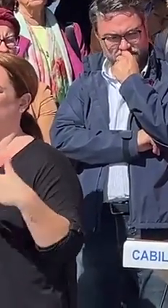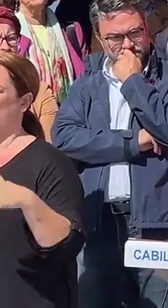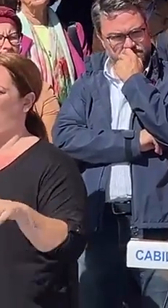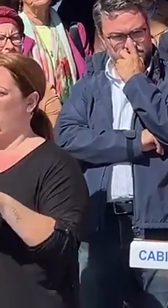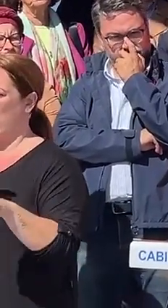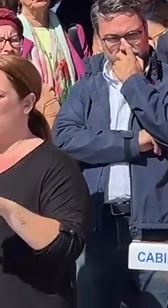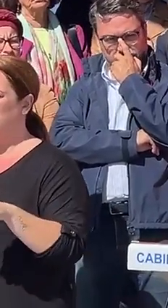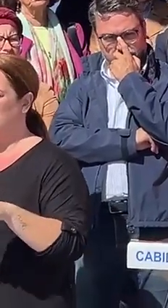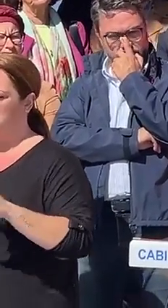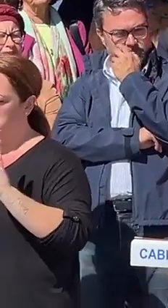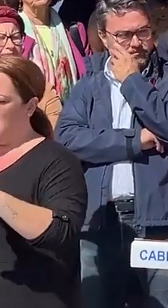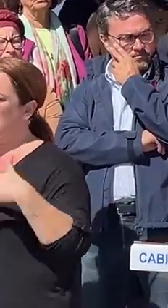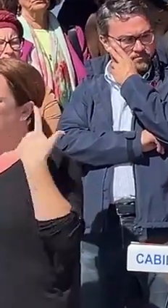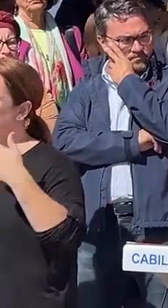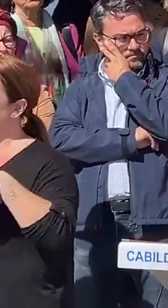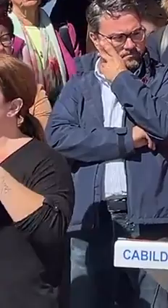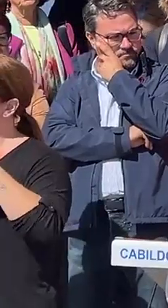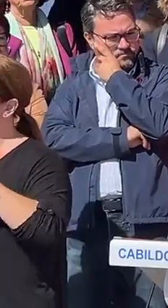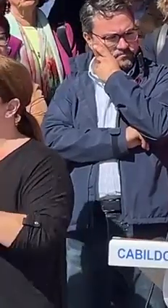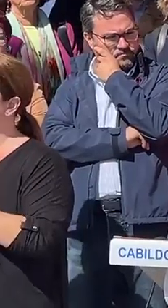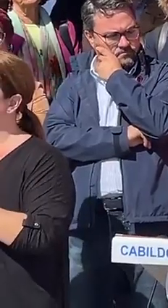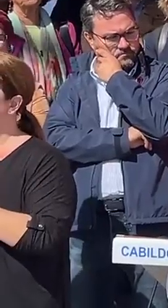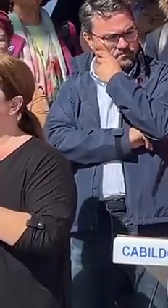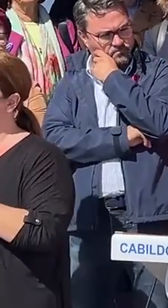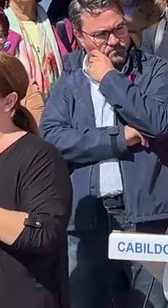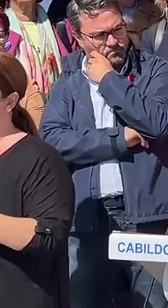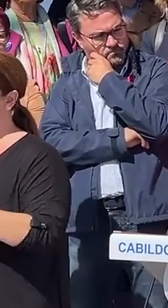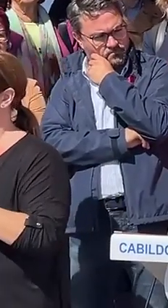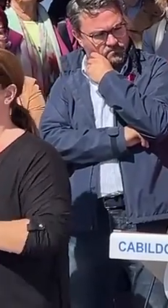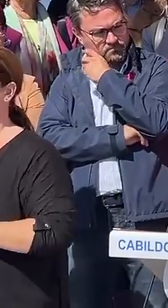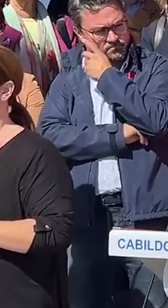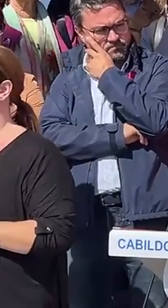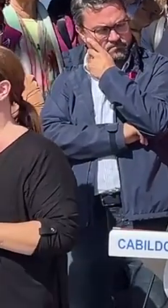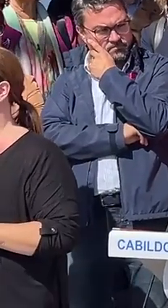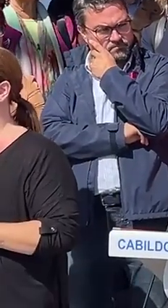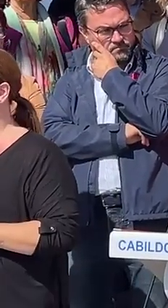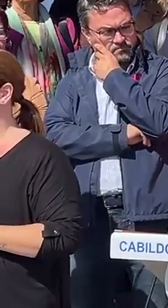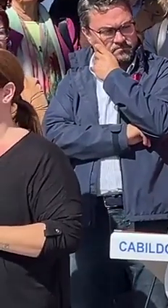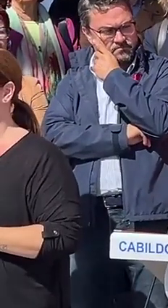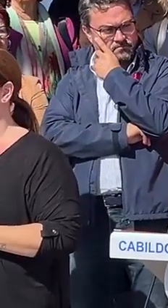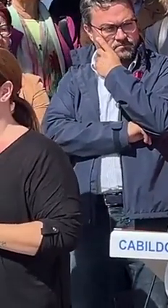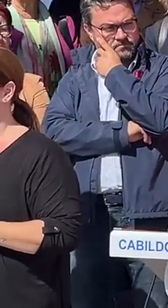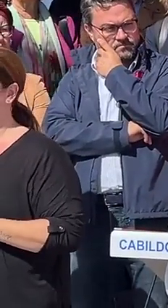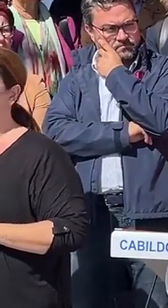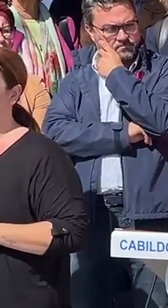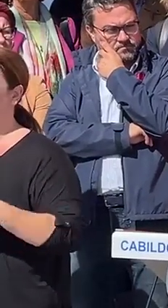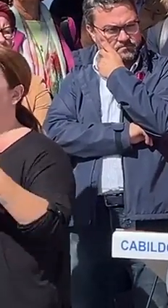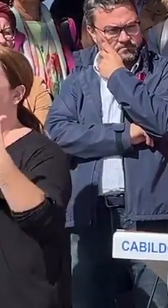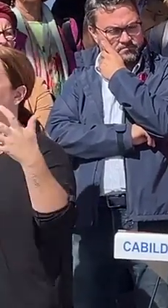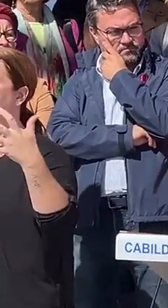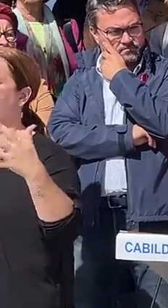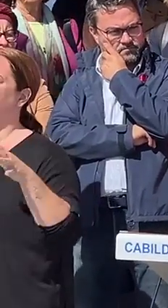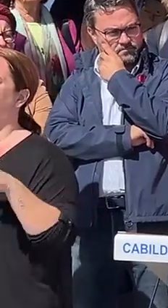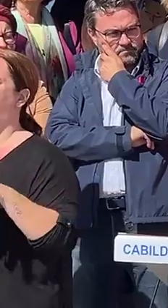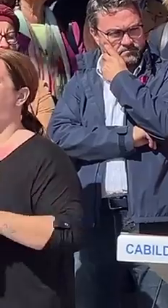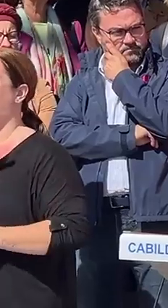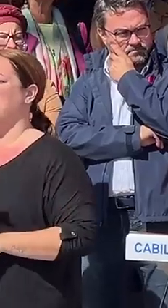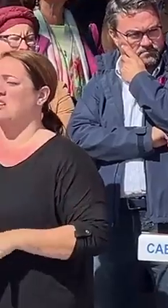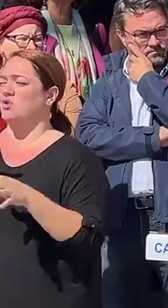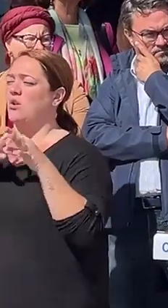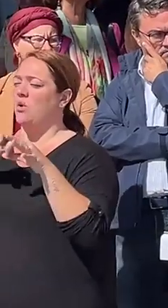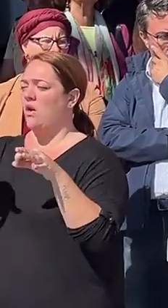se les permite el acceso a los espacios de poder por el simple hecho de ser mujeres. El lema elegido por Naciones Unidas para